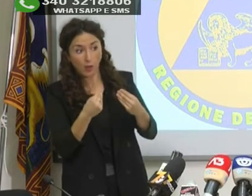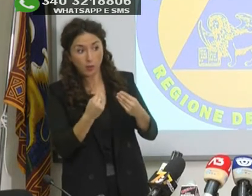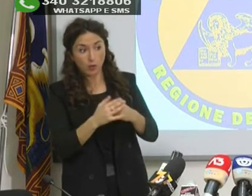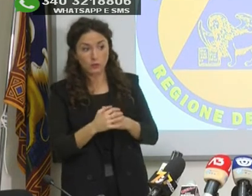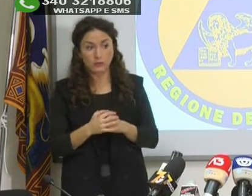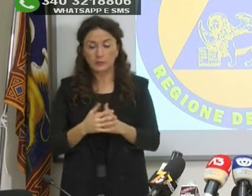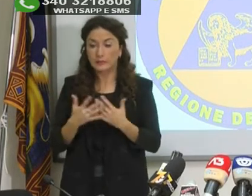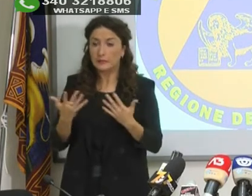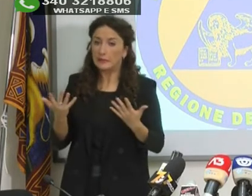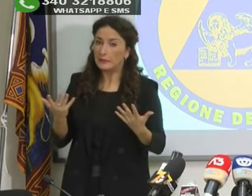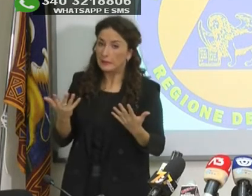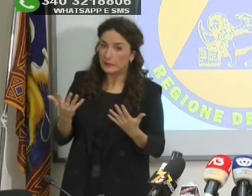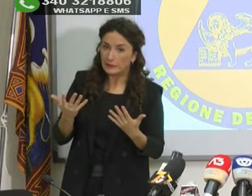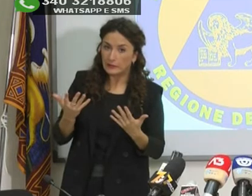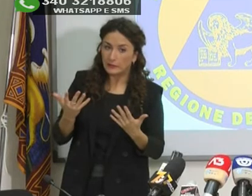avete?